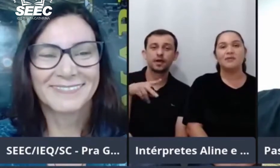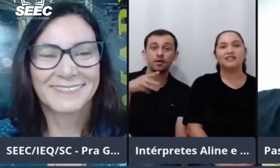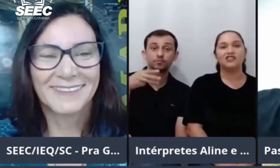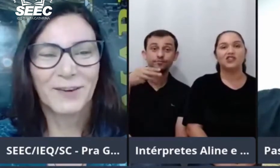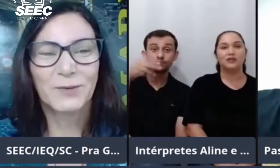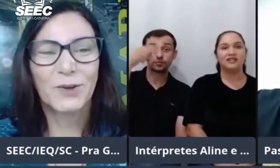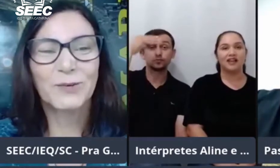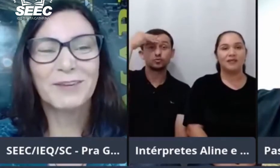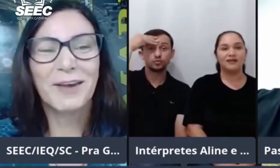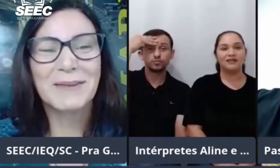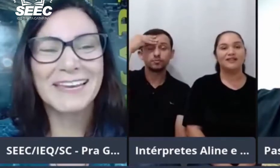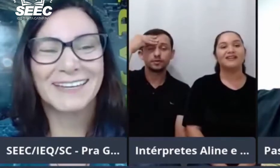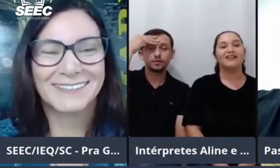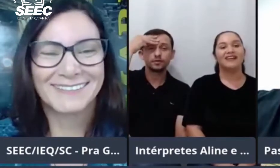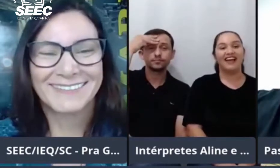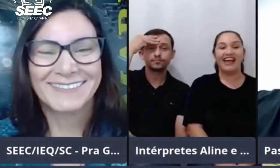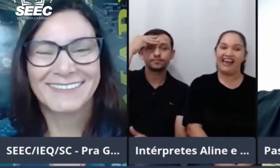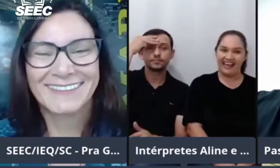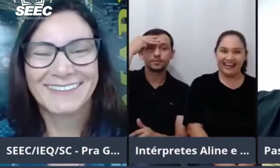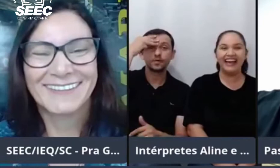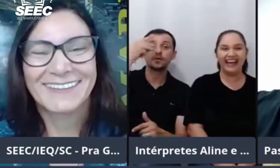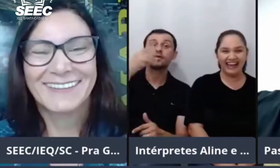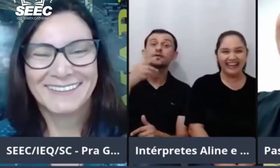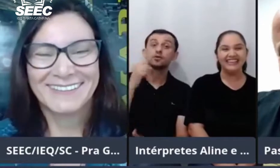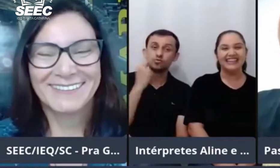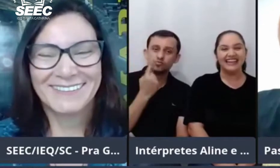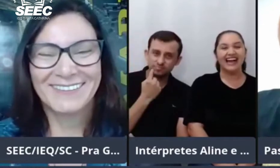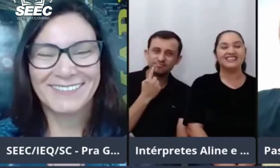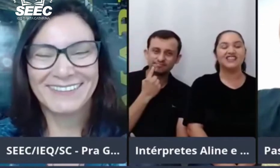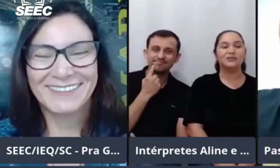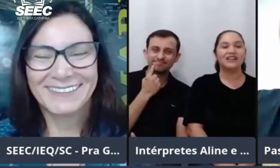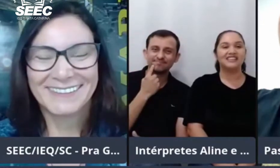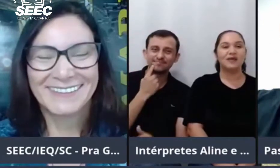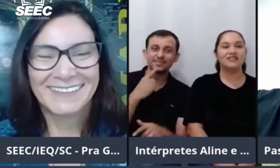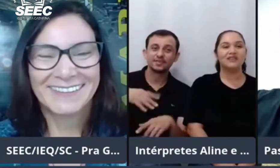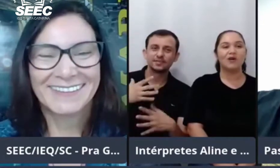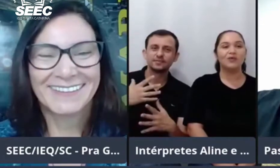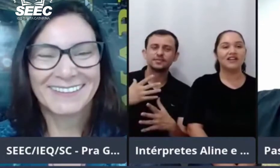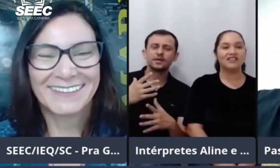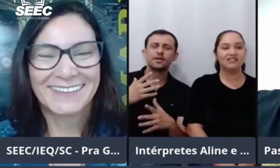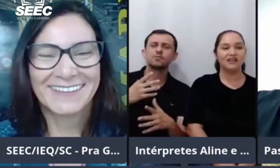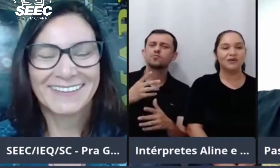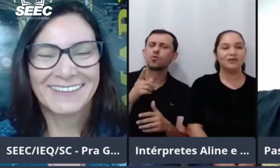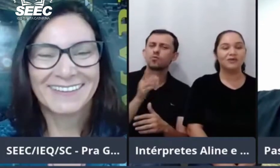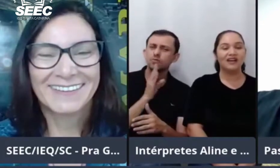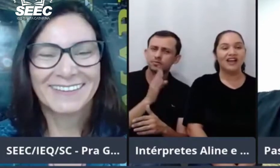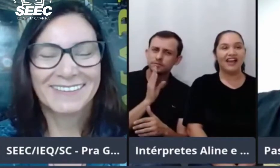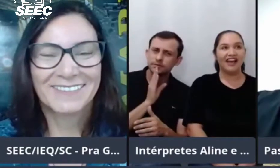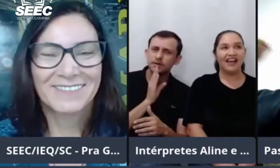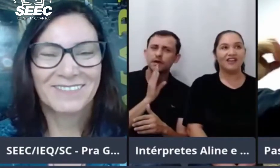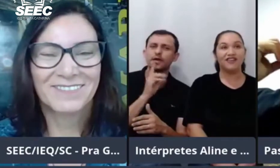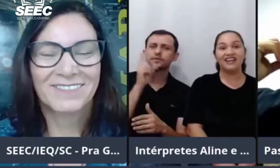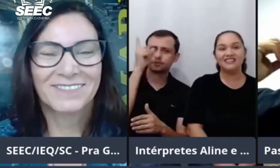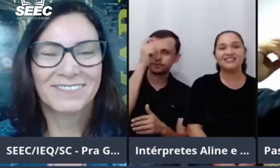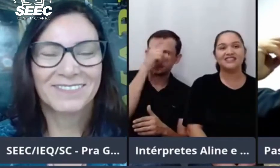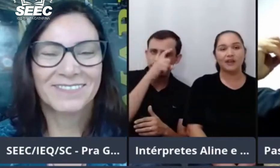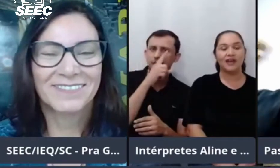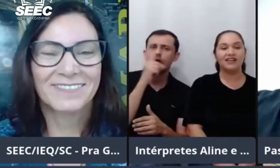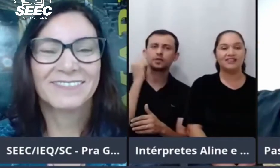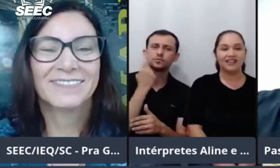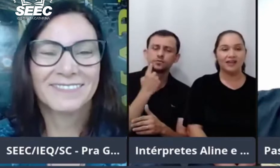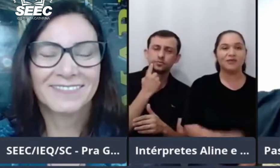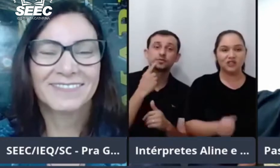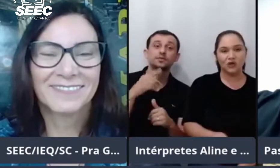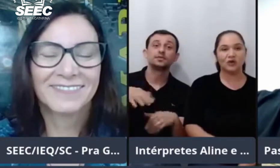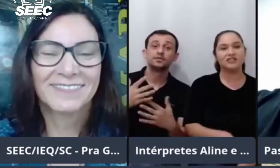né? Mas a gente um dom da família. É um dom da família. A gente percebe, assim, como que eles ficam felizes em